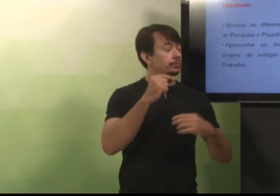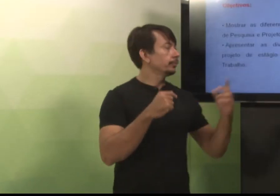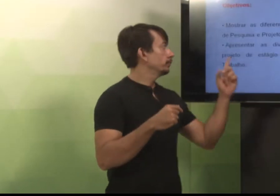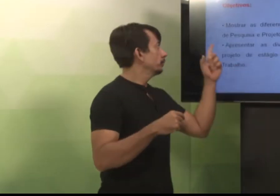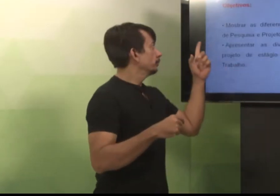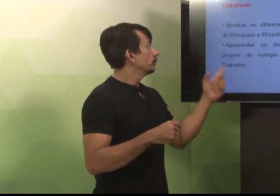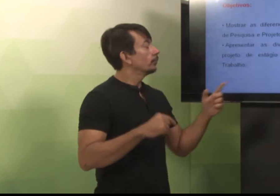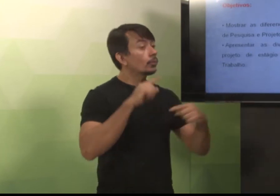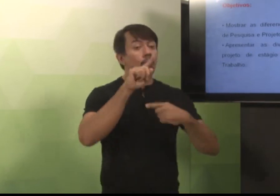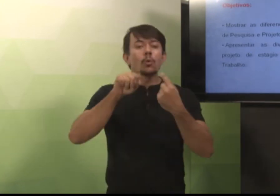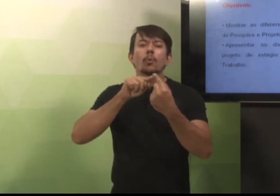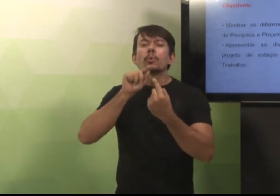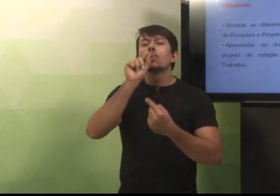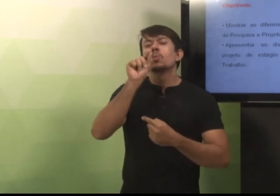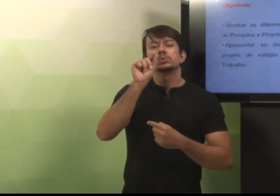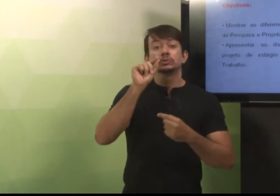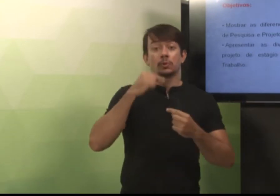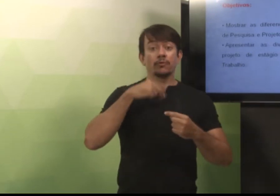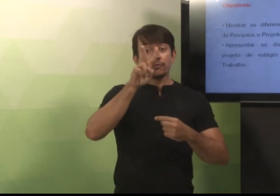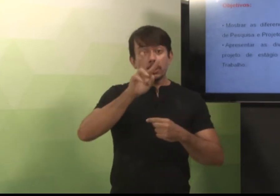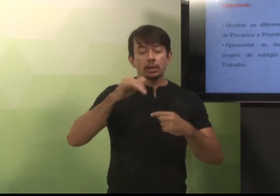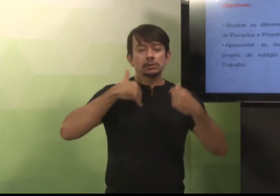Então, quais os nossos objetivos?